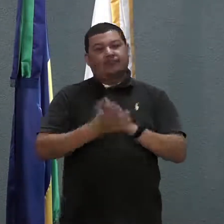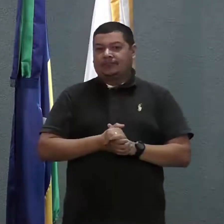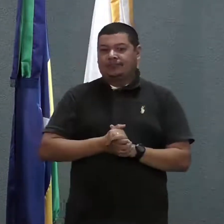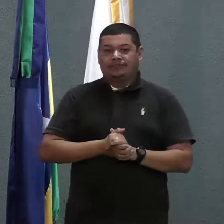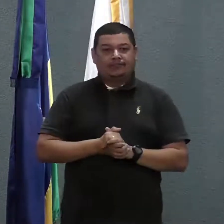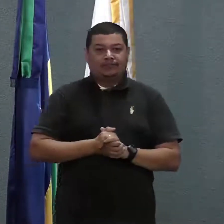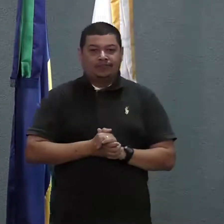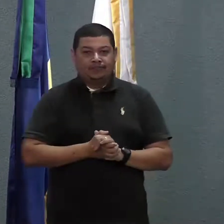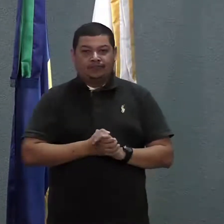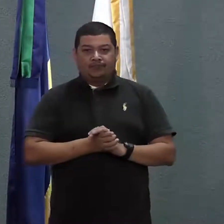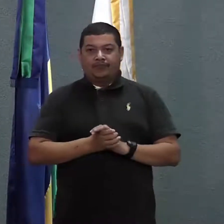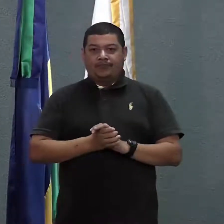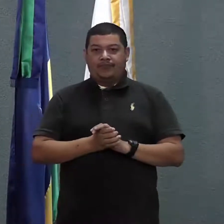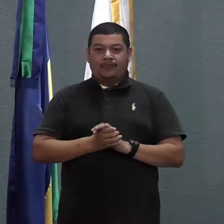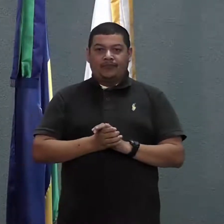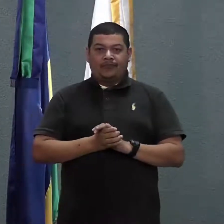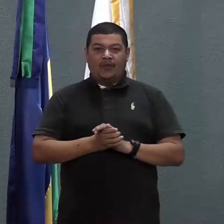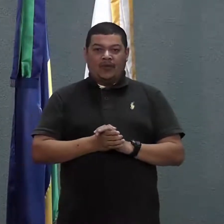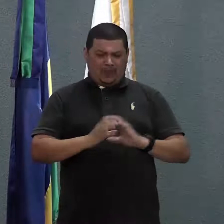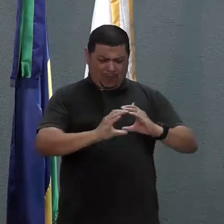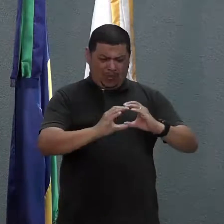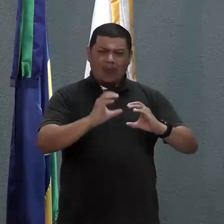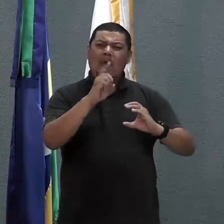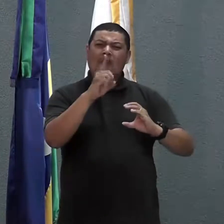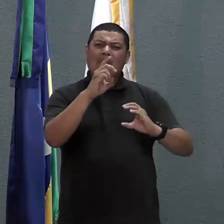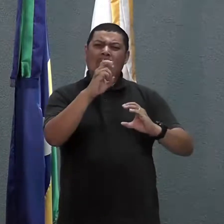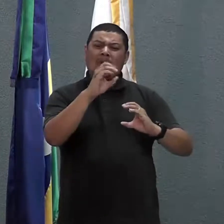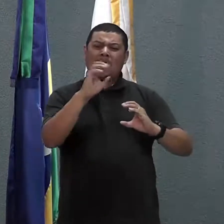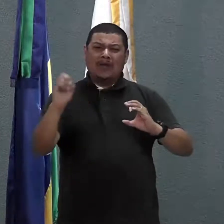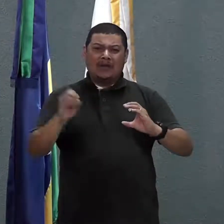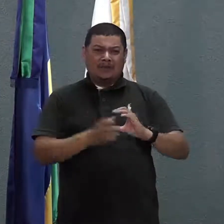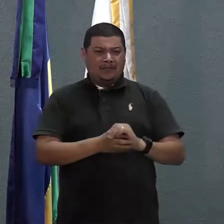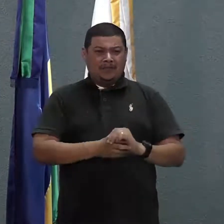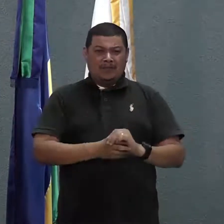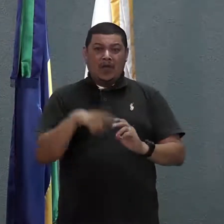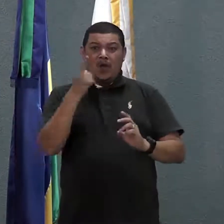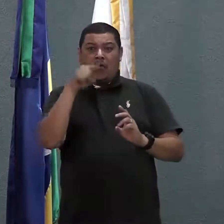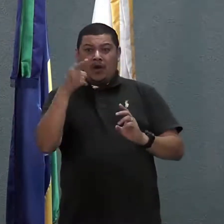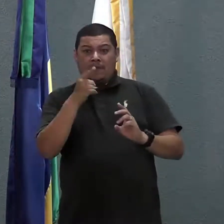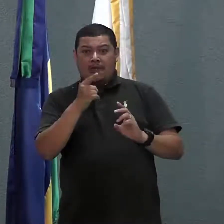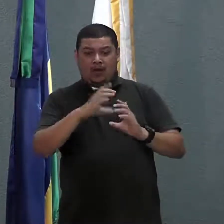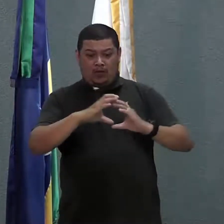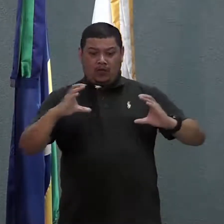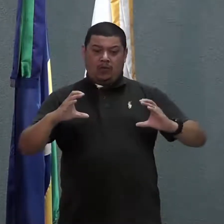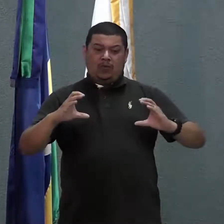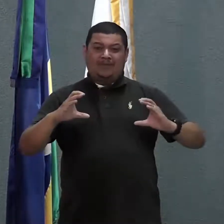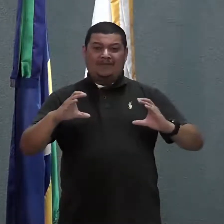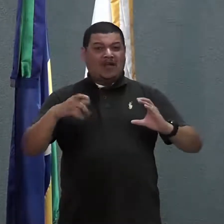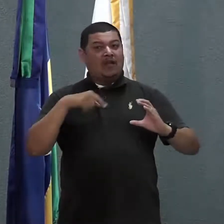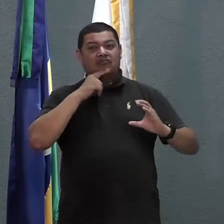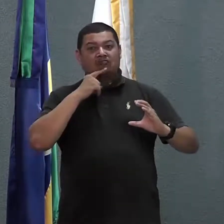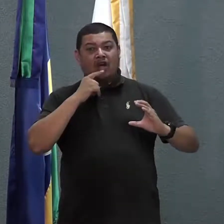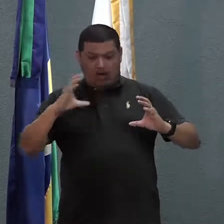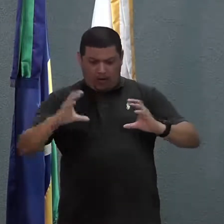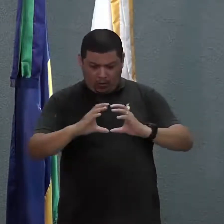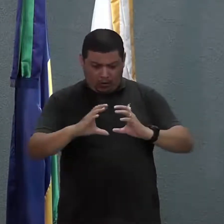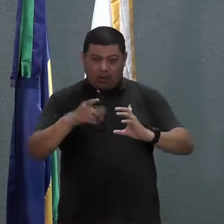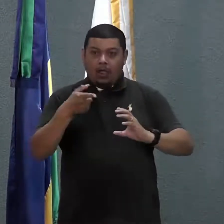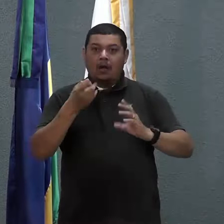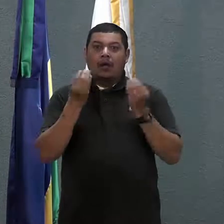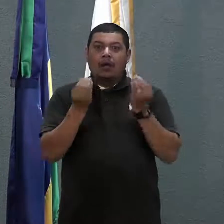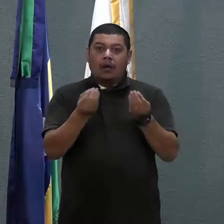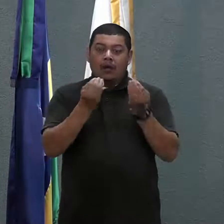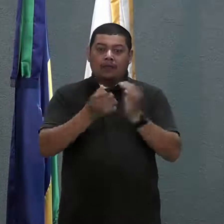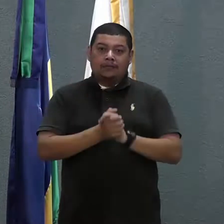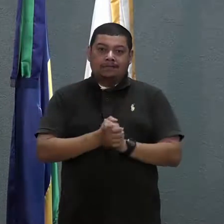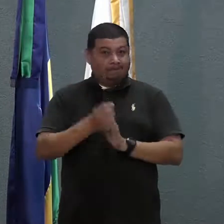Com aquele tubo de 500, onde um de 1,5 não dá, imagina um de 500. Você entendeu?